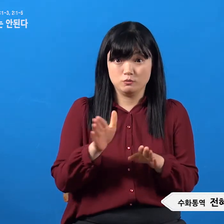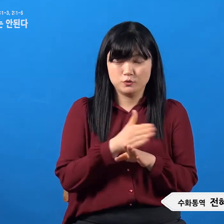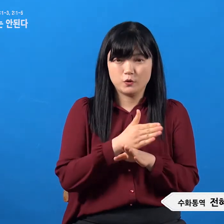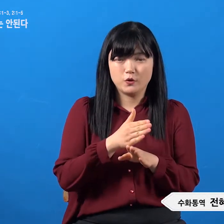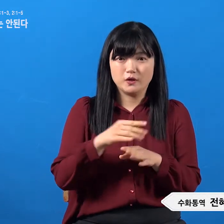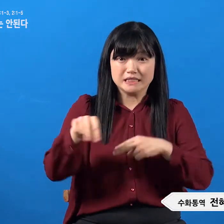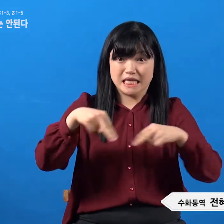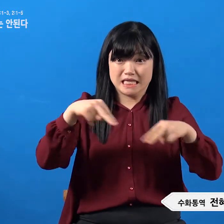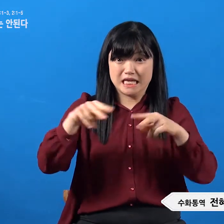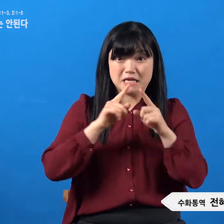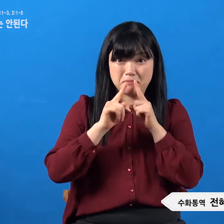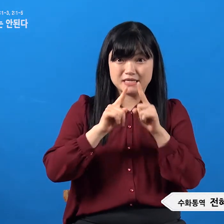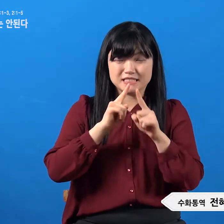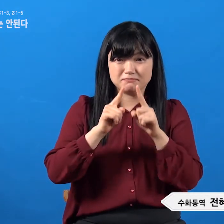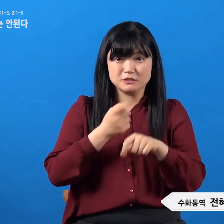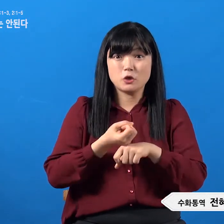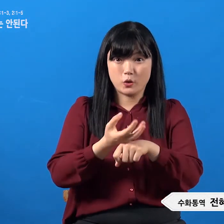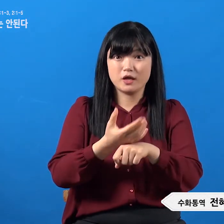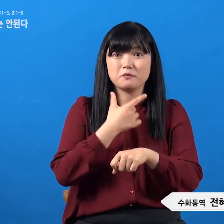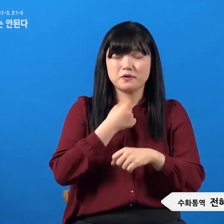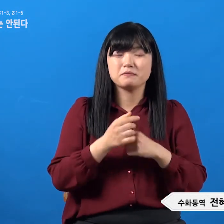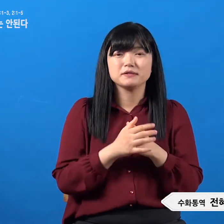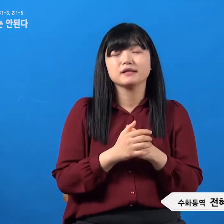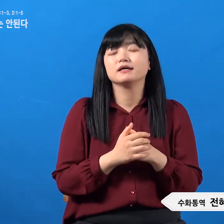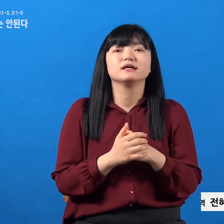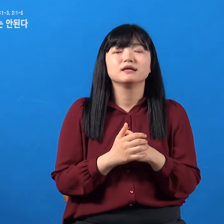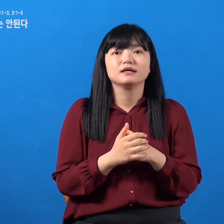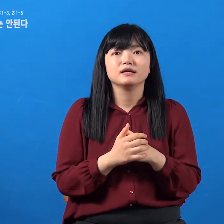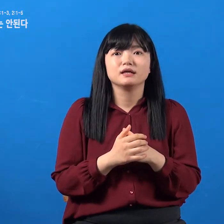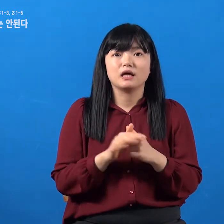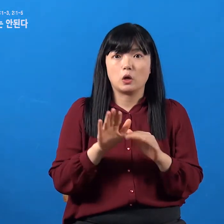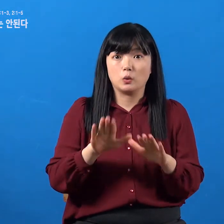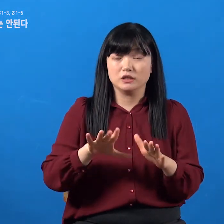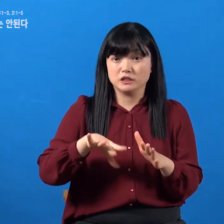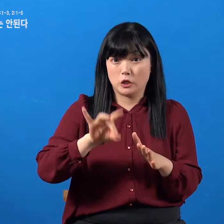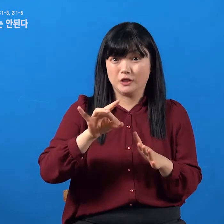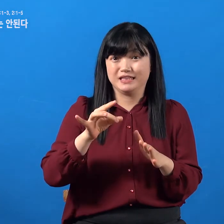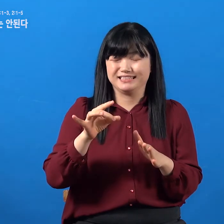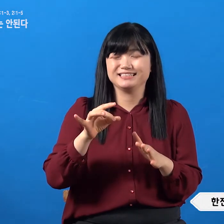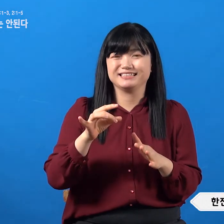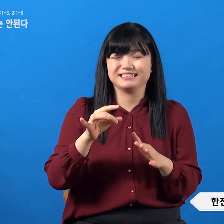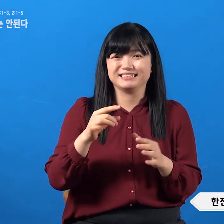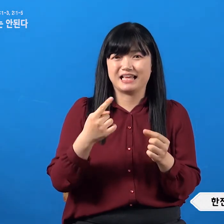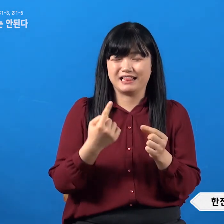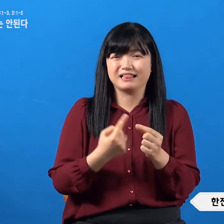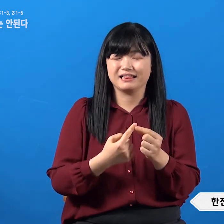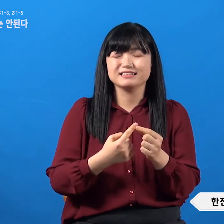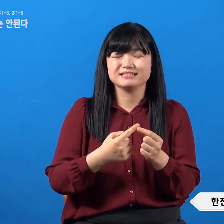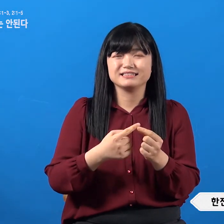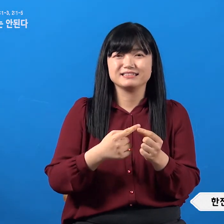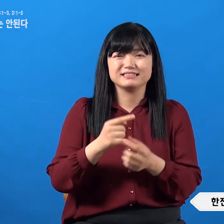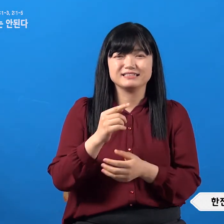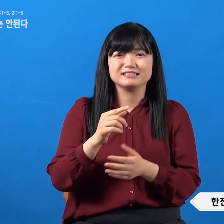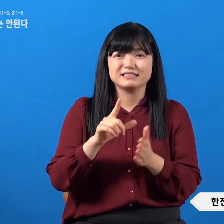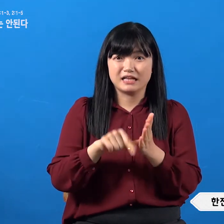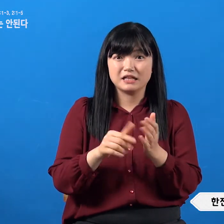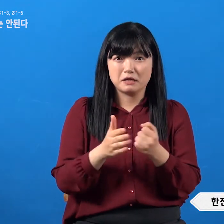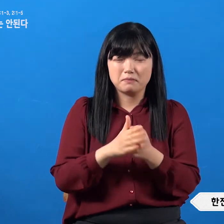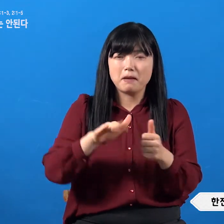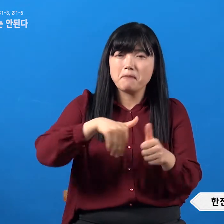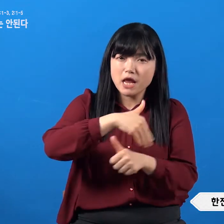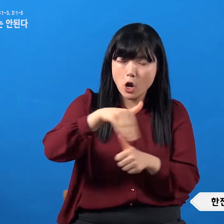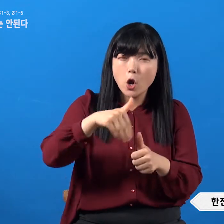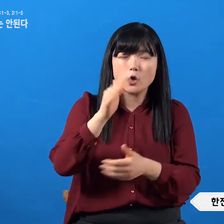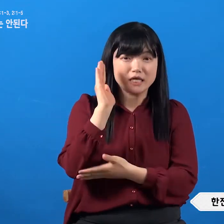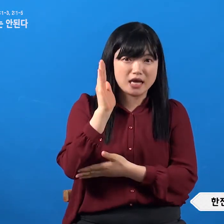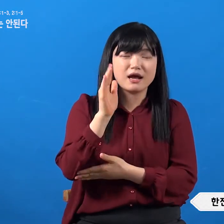오늘부터 사사기 말씀을 전하려고 합니다. 오늘 첫 시간이니까 사사기 전체의 배경을 간단하게